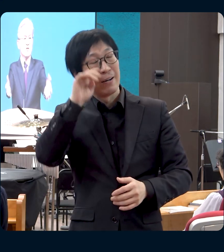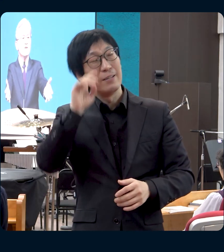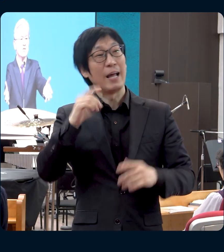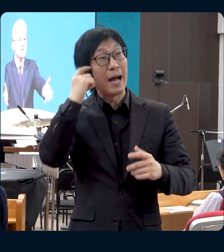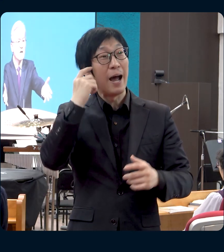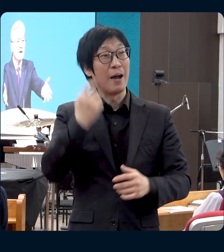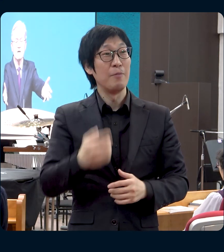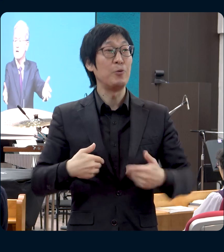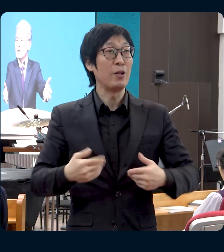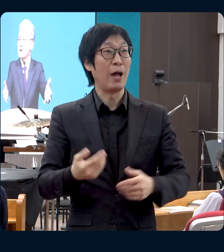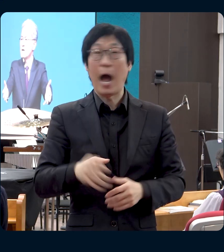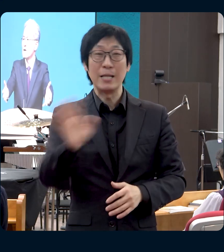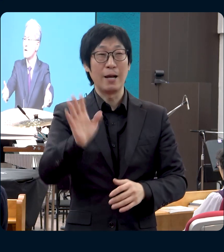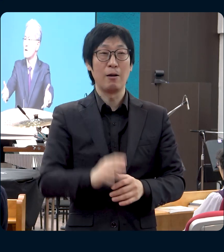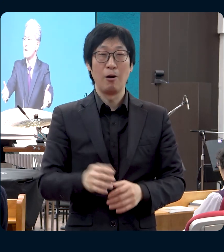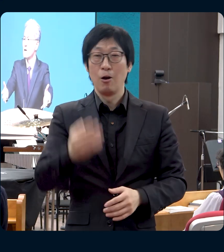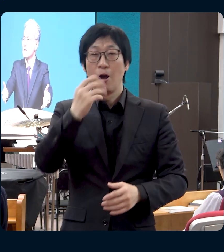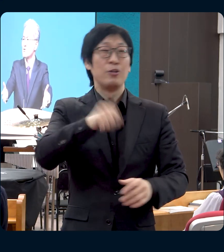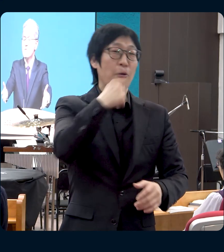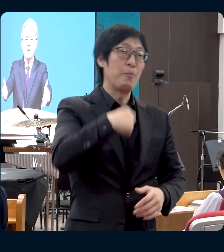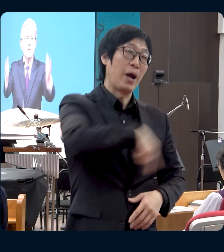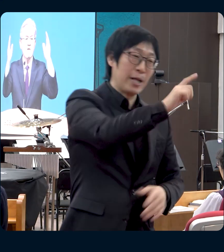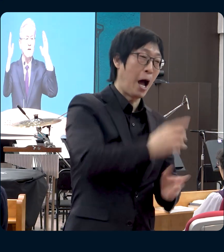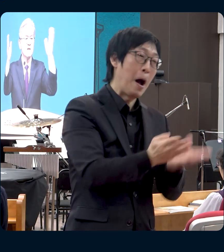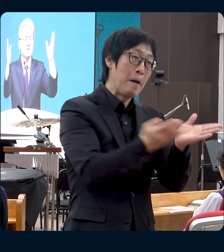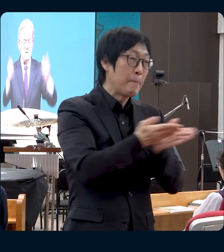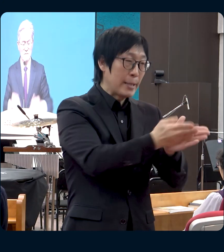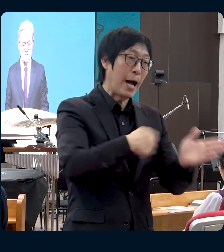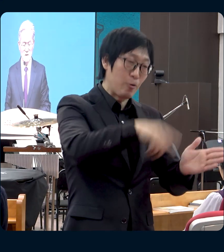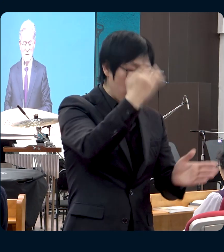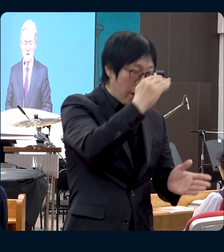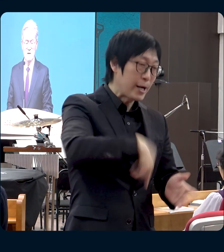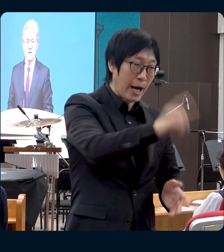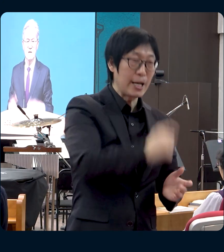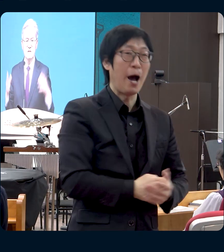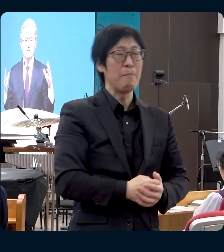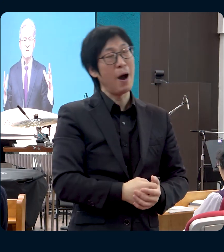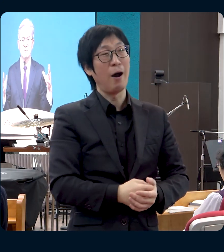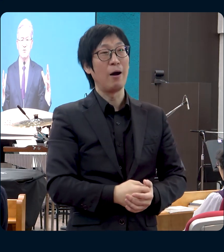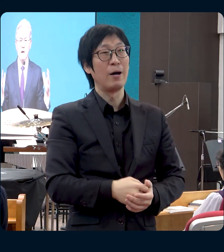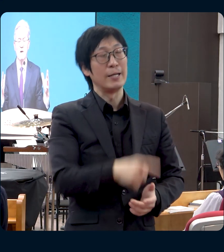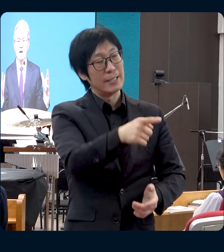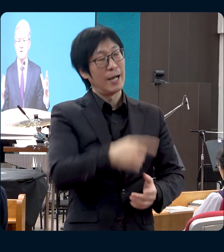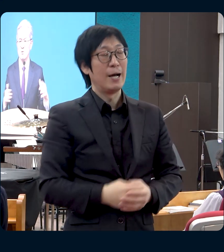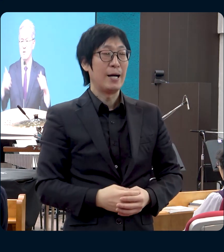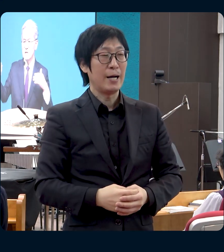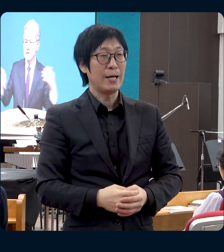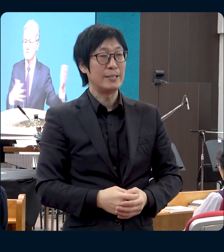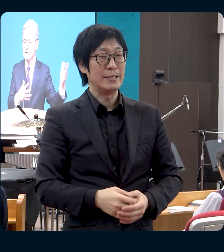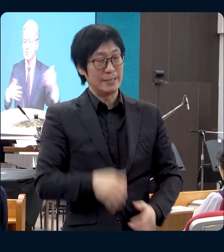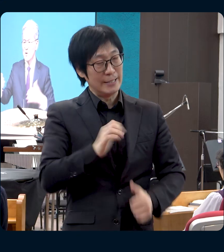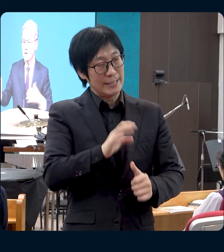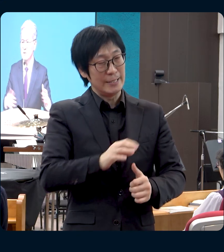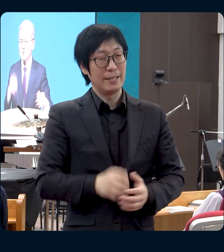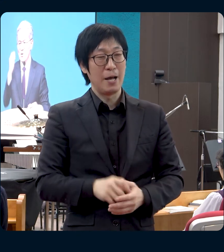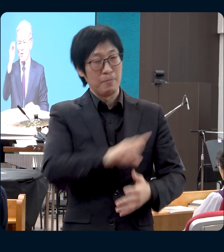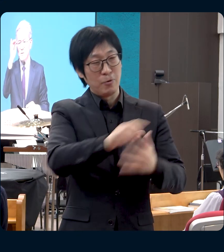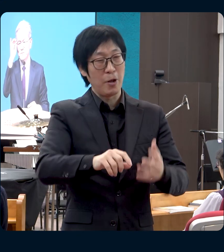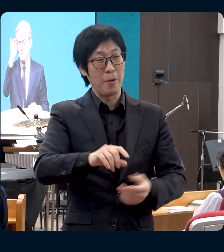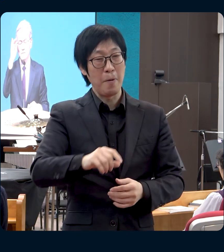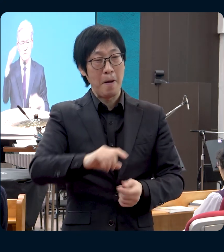어떡할 거냐 이거 진짜. 정말 막 화를 냈어요. 그러니까 이 친구도 당황해가지고 이집트 쪽에